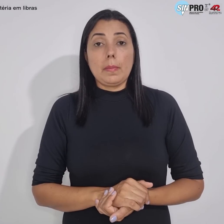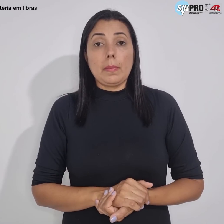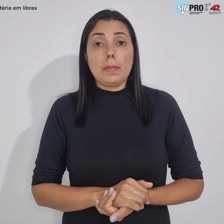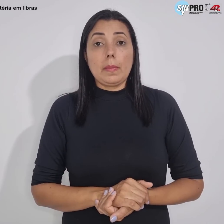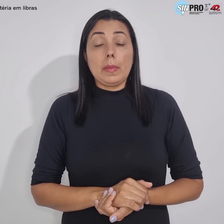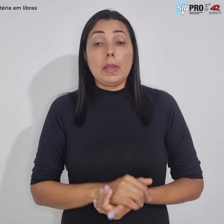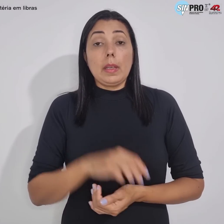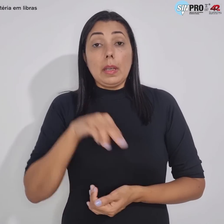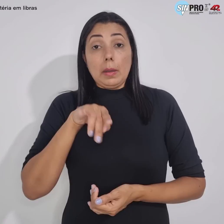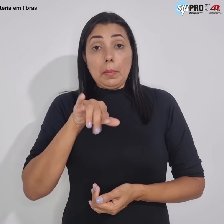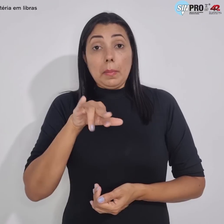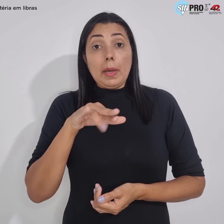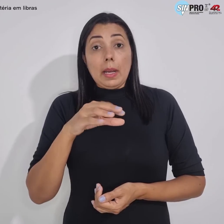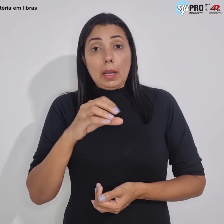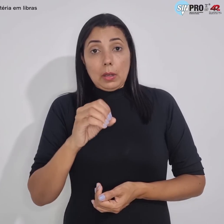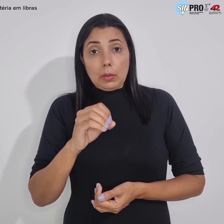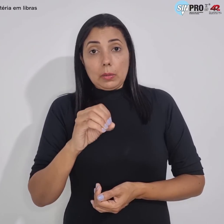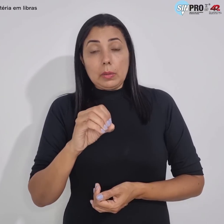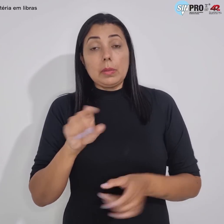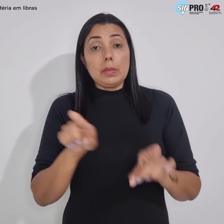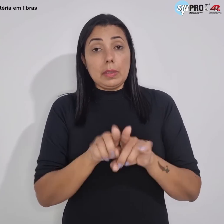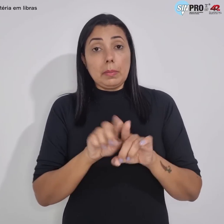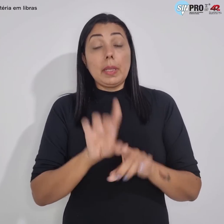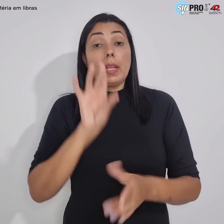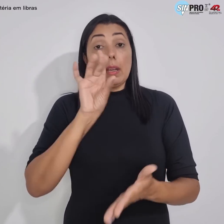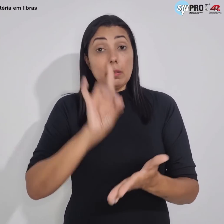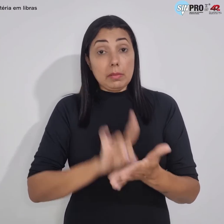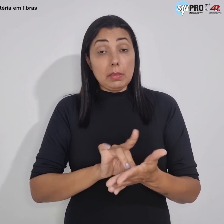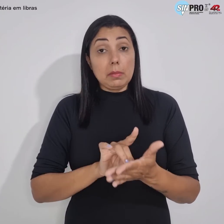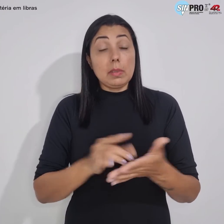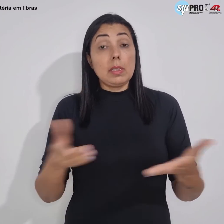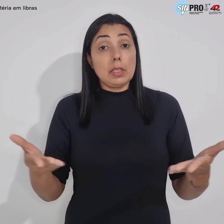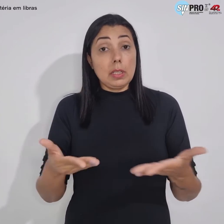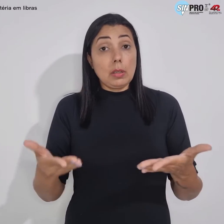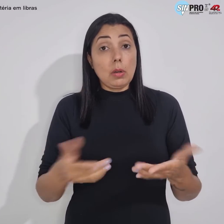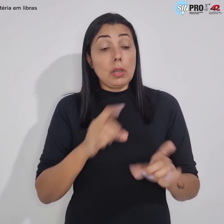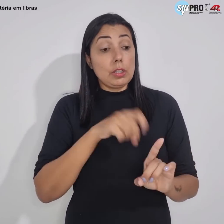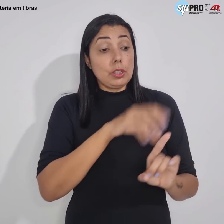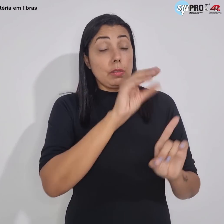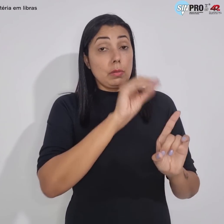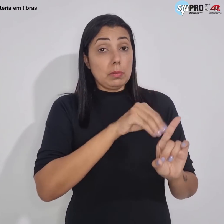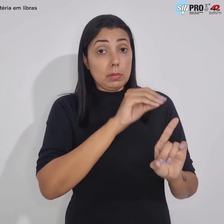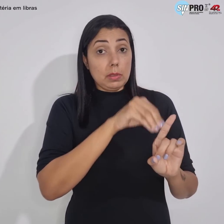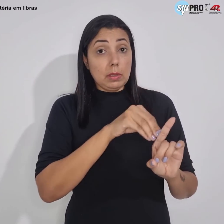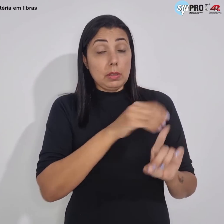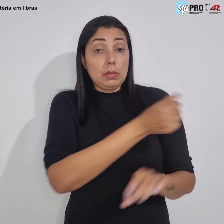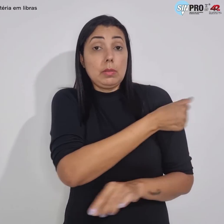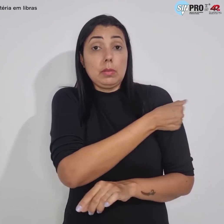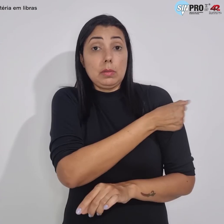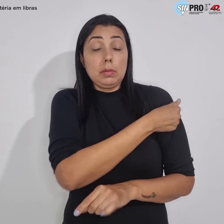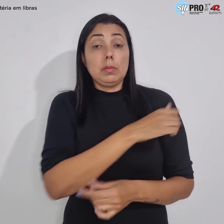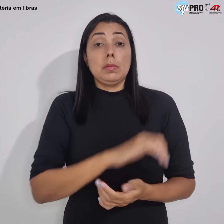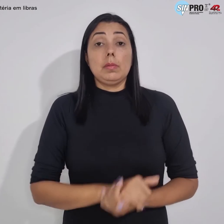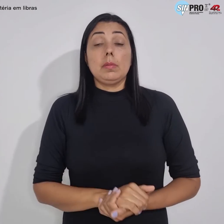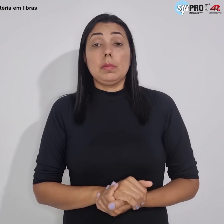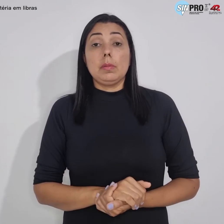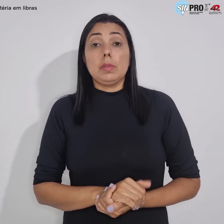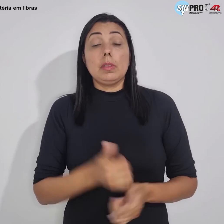Marcos Aclécio ainda fala que a situação de vulnerabilidade dos estudantes ficou